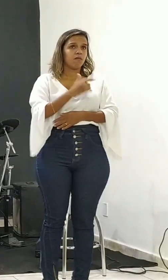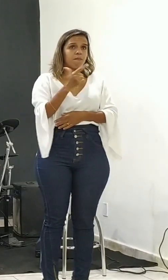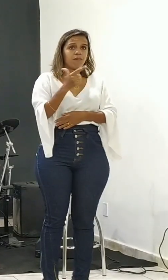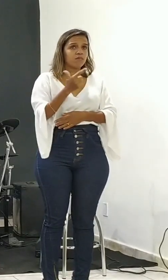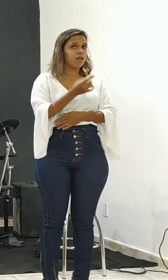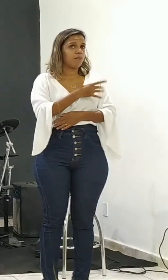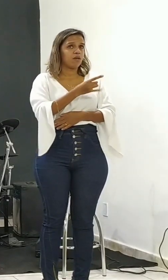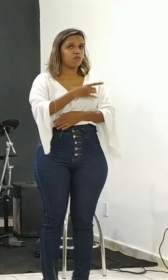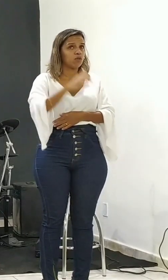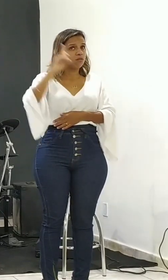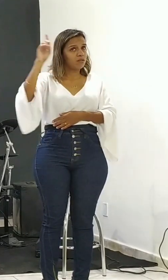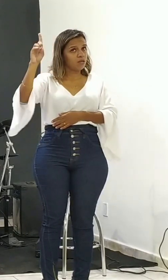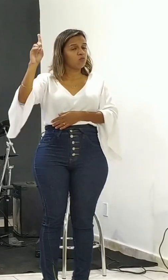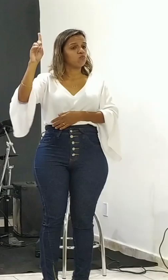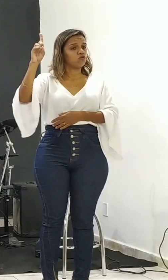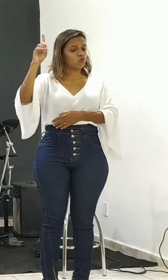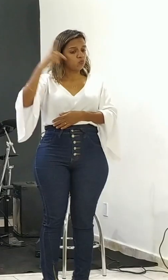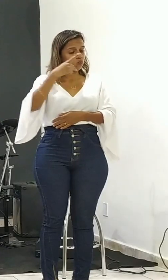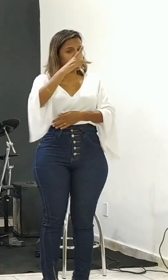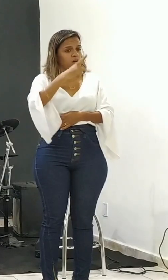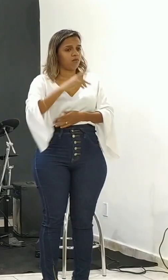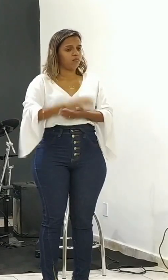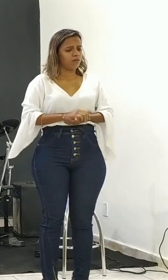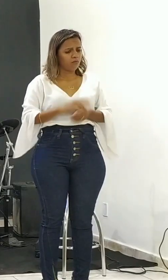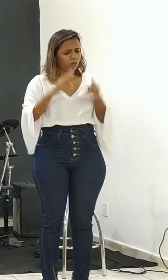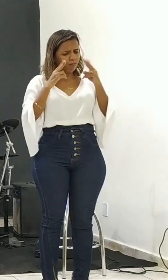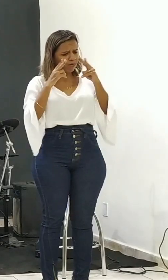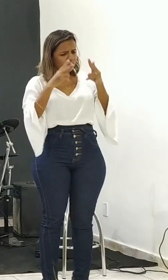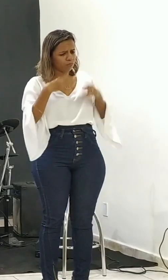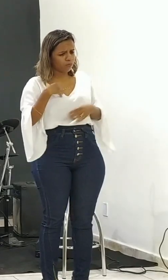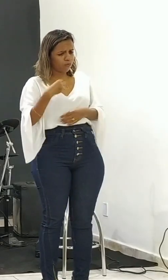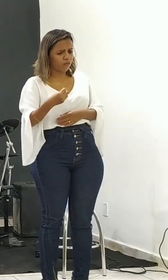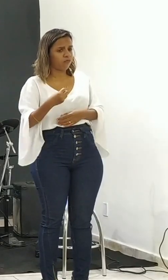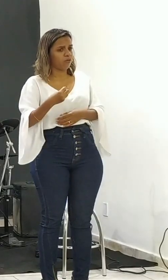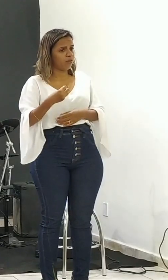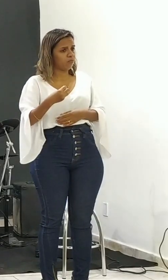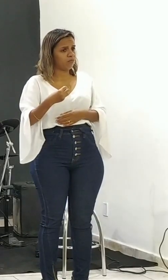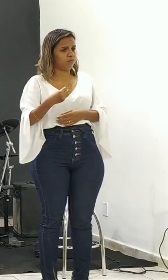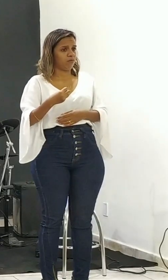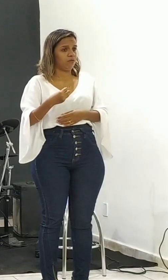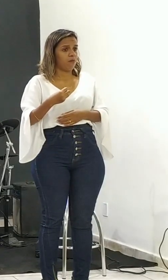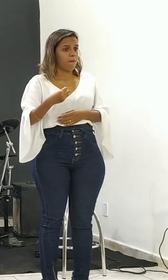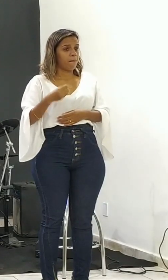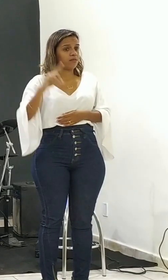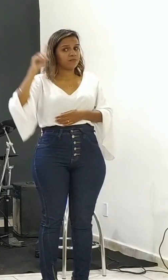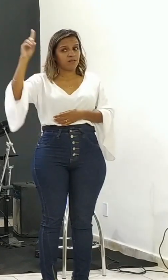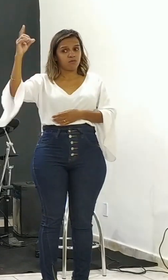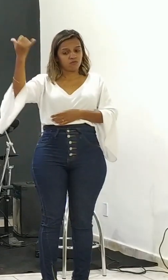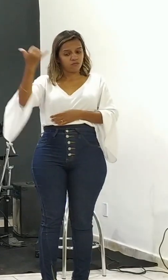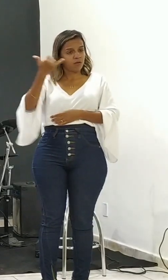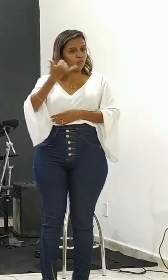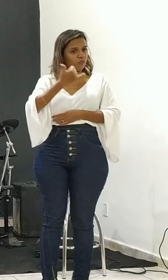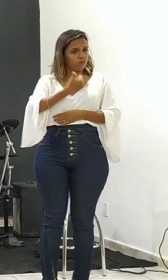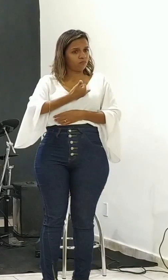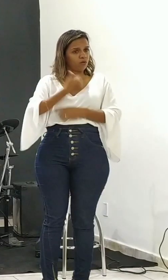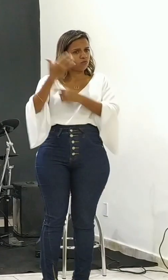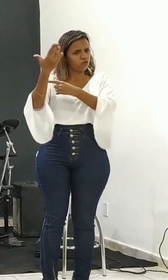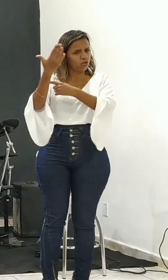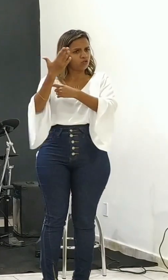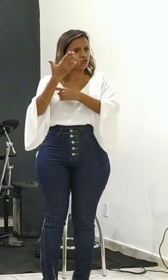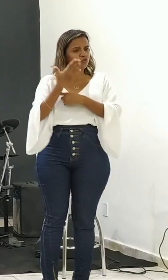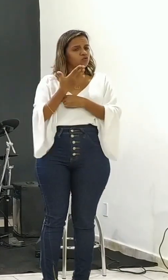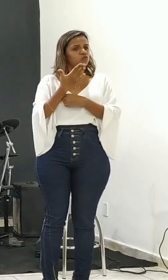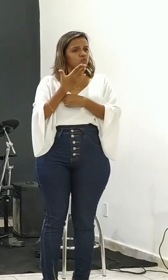Deus. Aleluia. E eu olhando para aquela cena, e Ele falou, eu te fortaleço, eu te ajudo, e